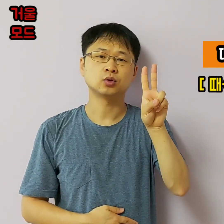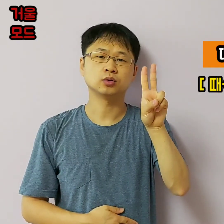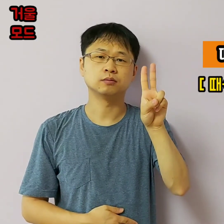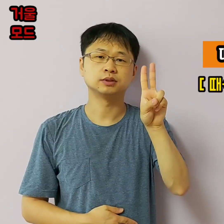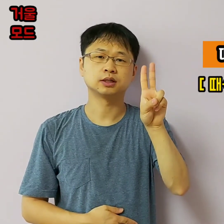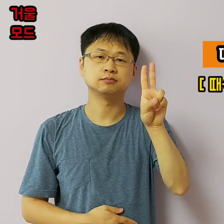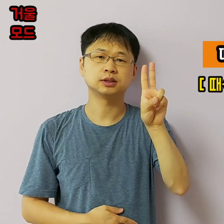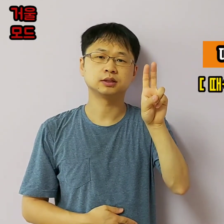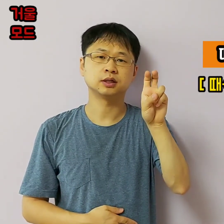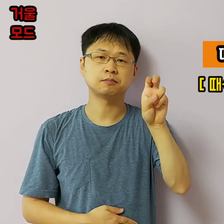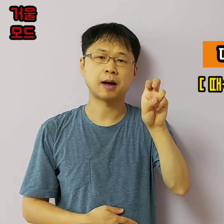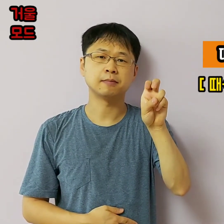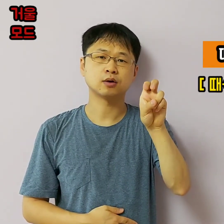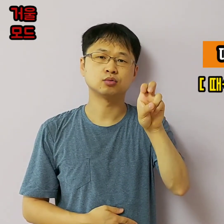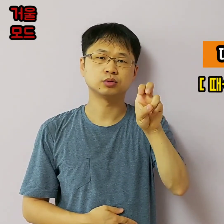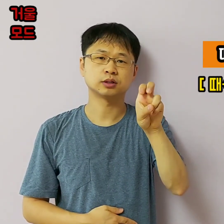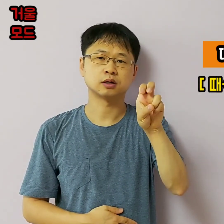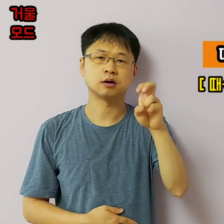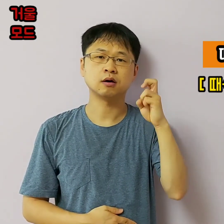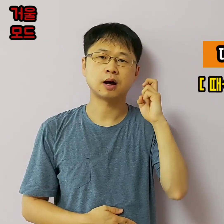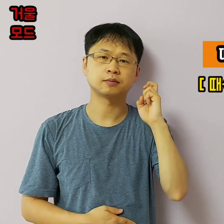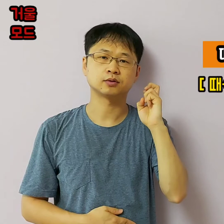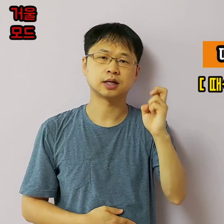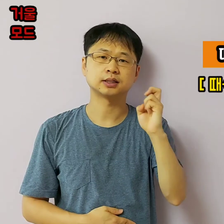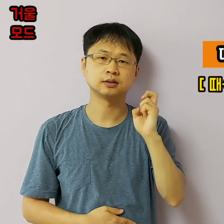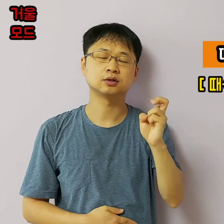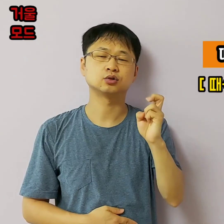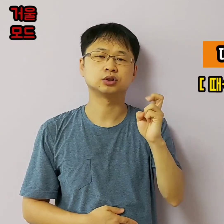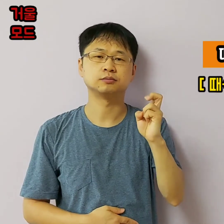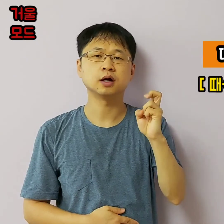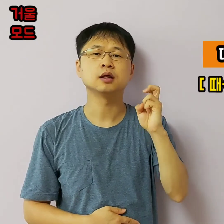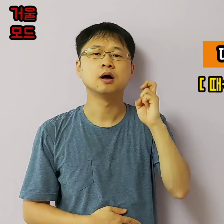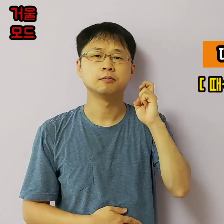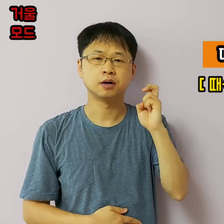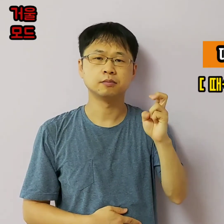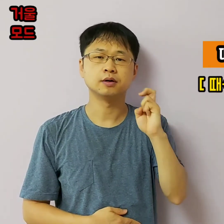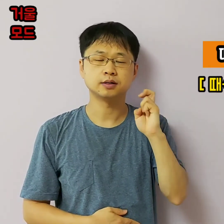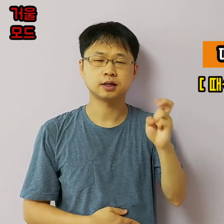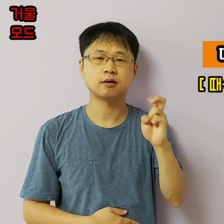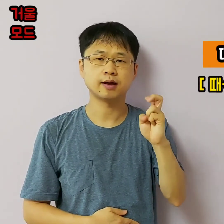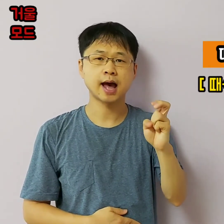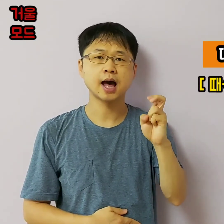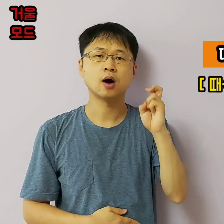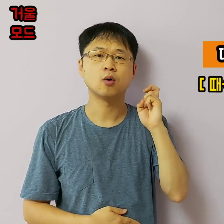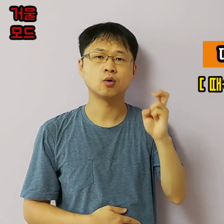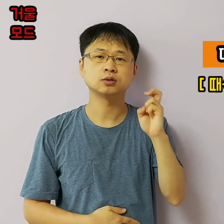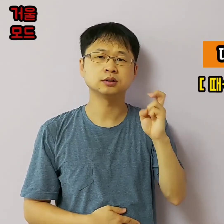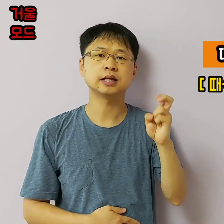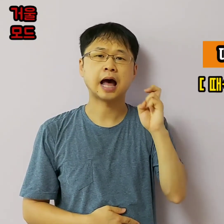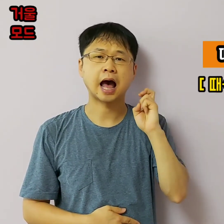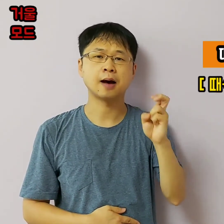오른손 엄지검지를 반만 구부려서 앞뒤로 살짝 흔들어 주시면 뭐뭐일 거야 혹은